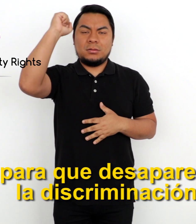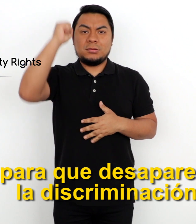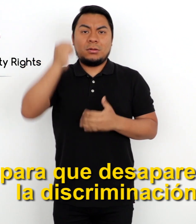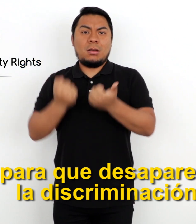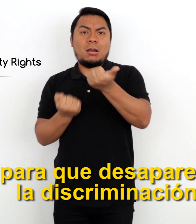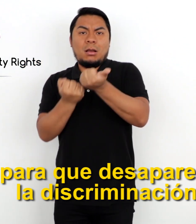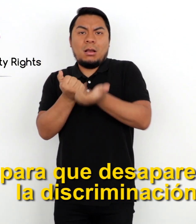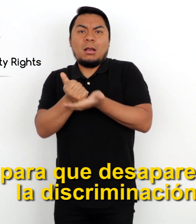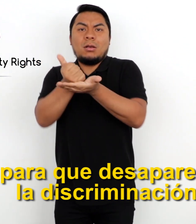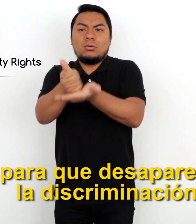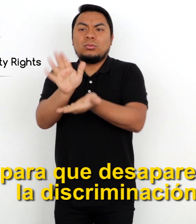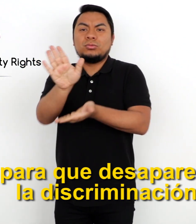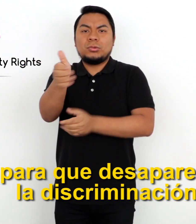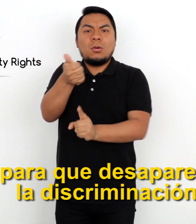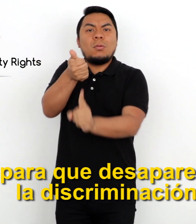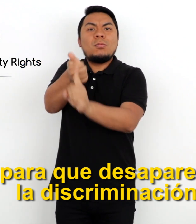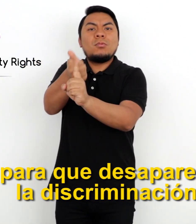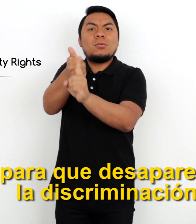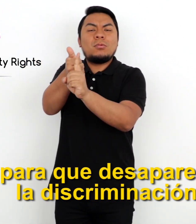para que desaparezca la discriminación.